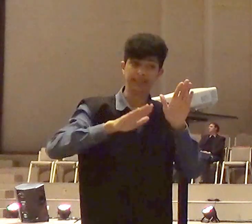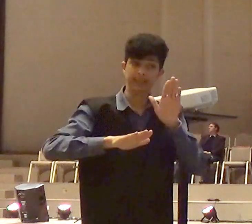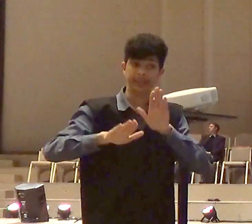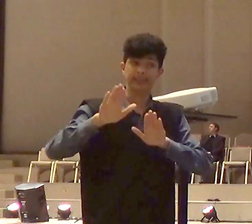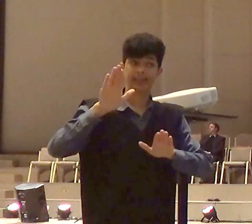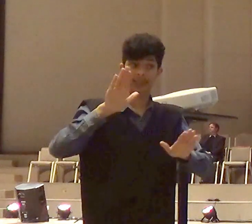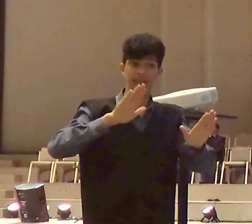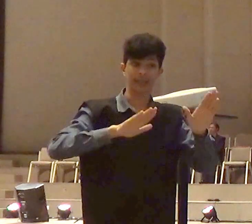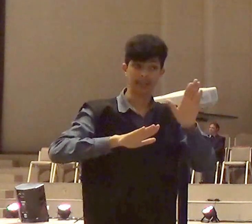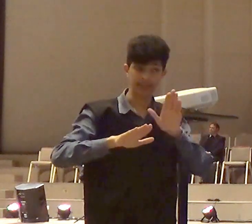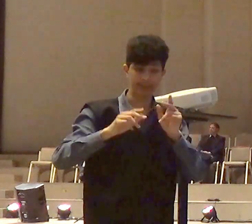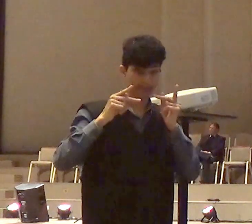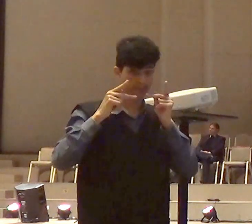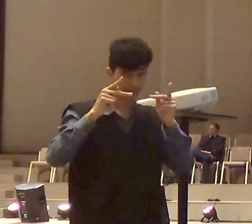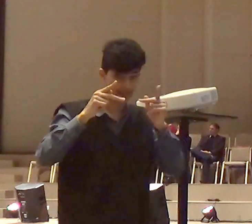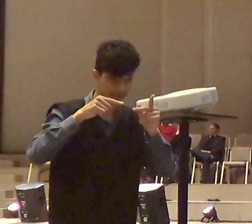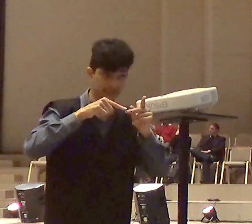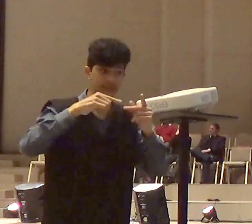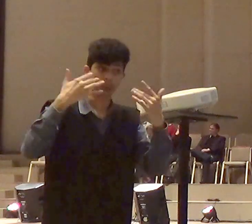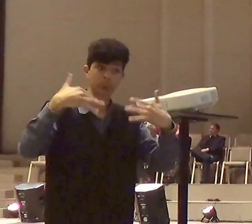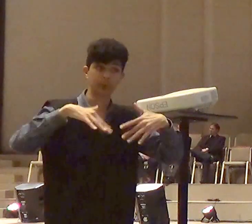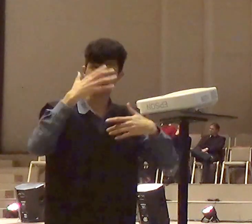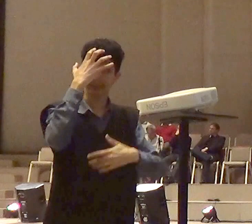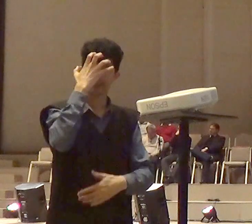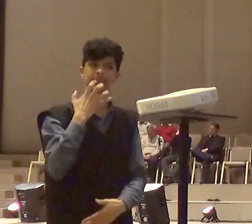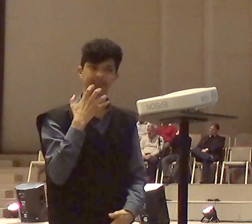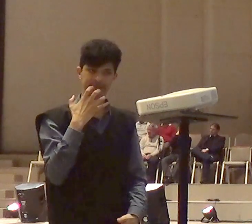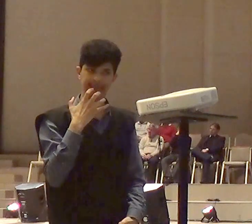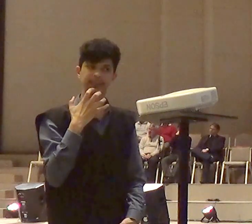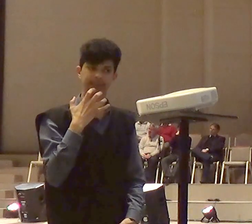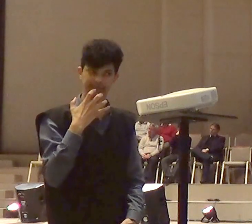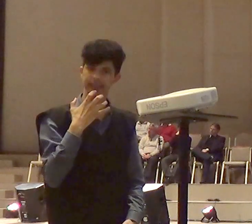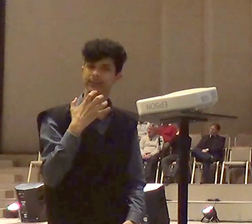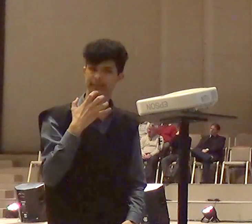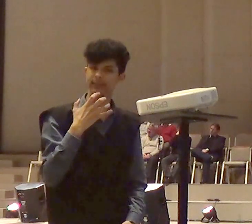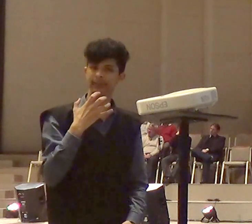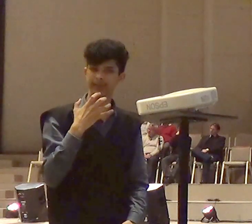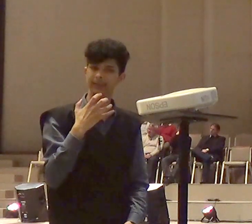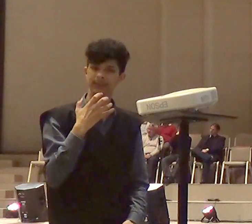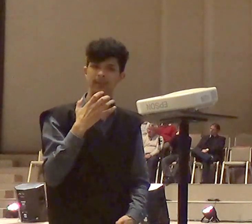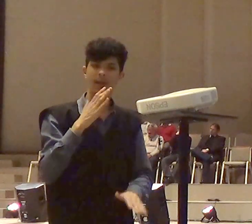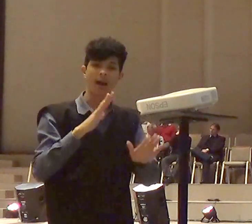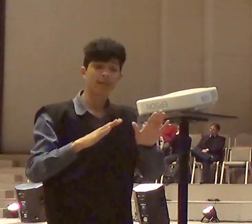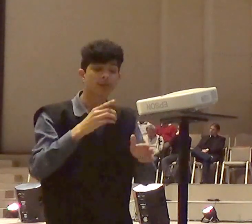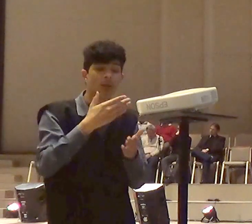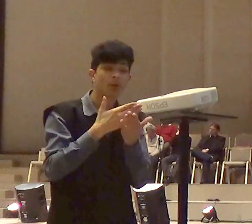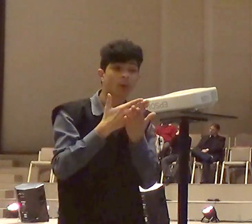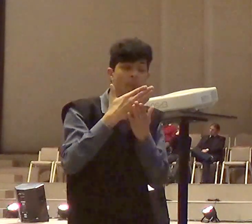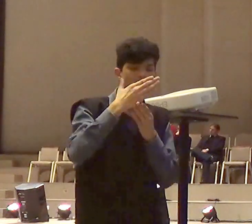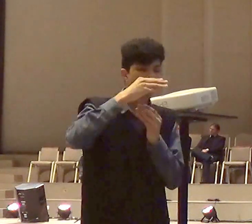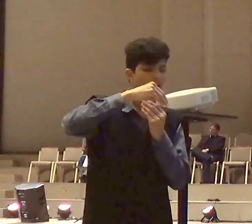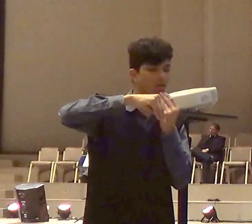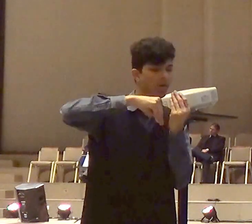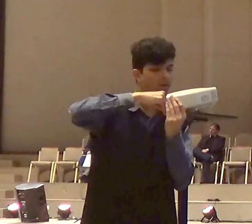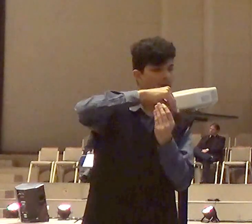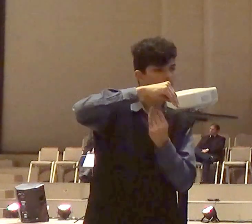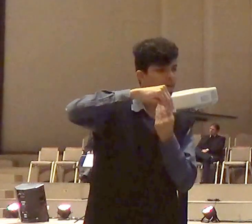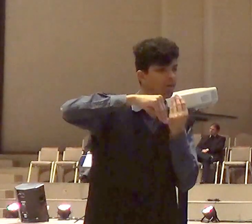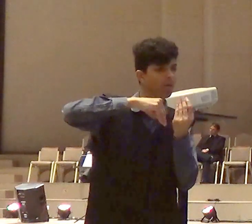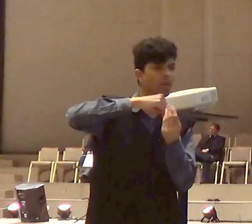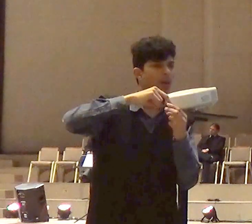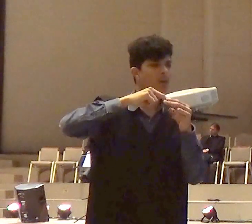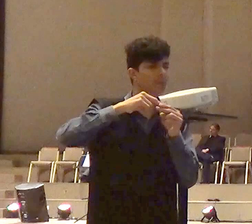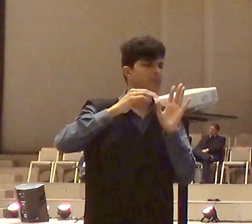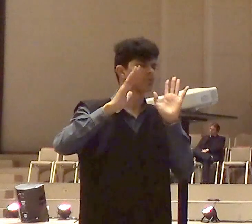uma das razões da Computação era porque a nossa luta contra Deus e a nossa rebelião